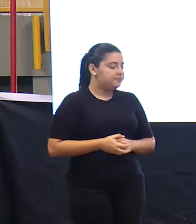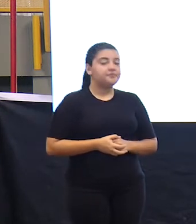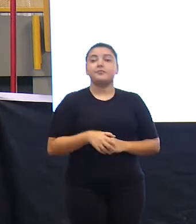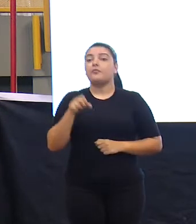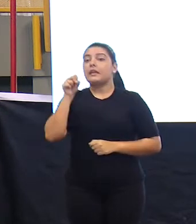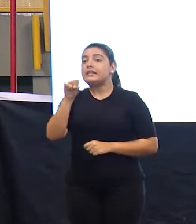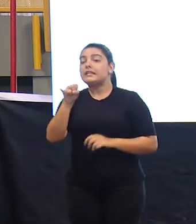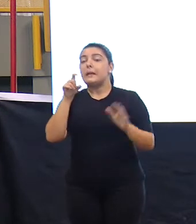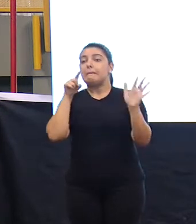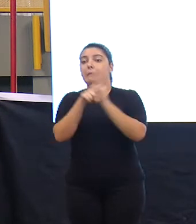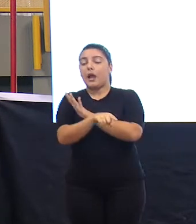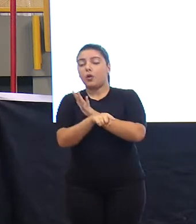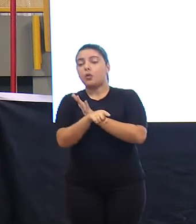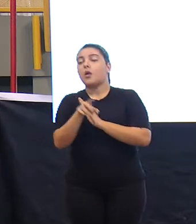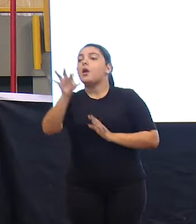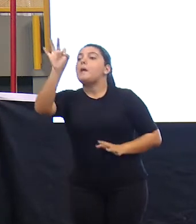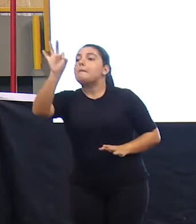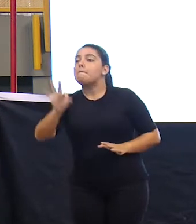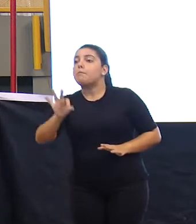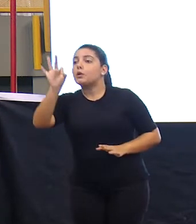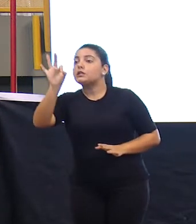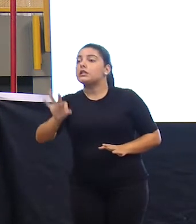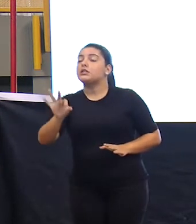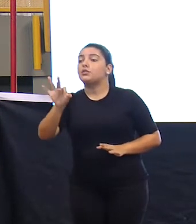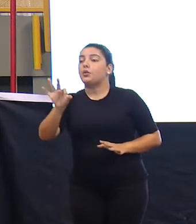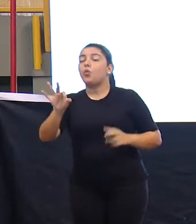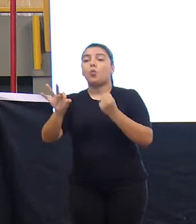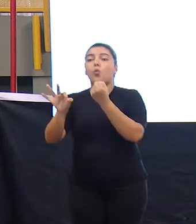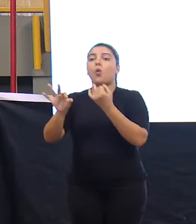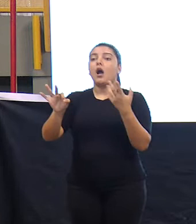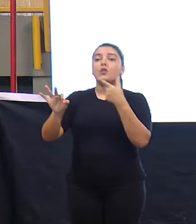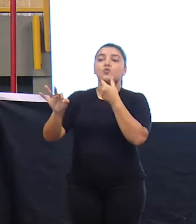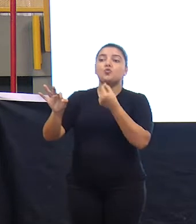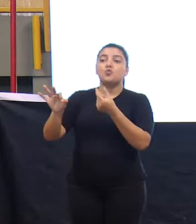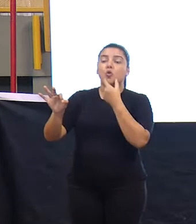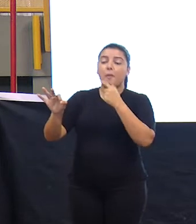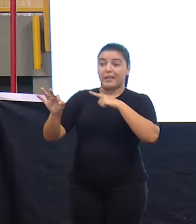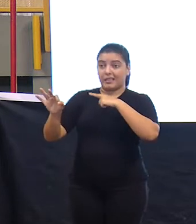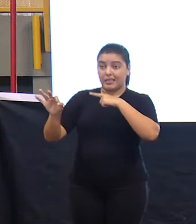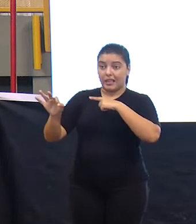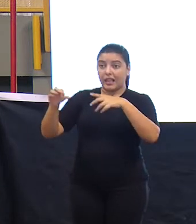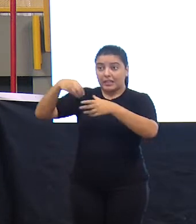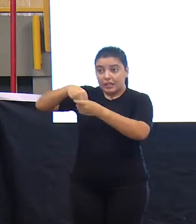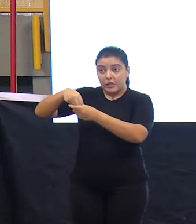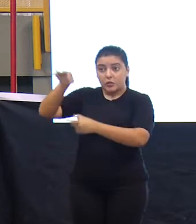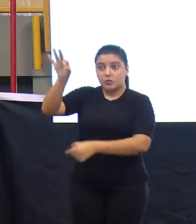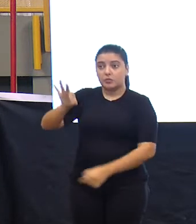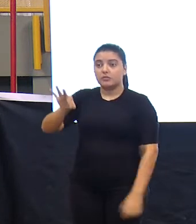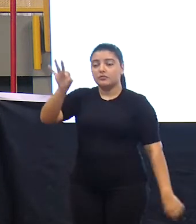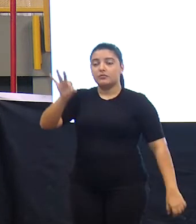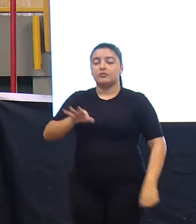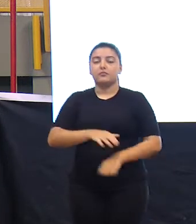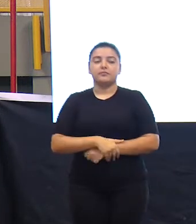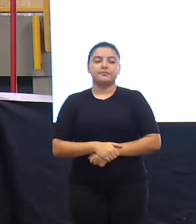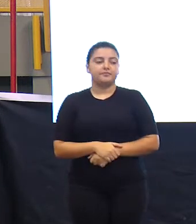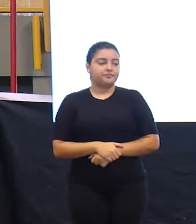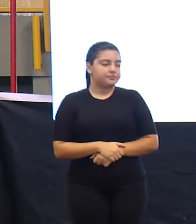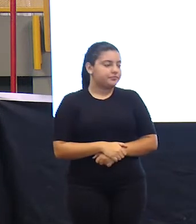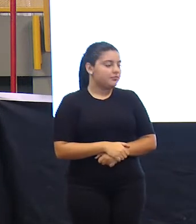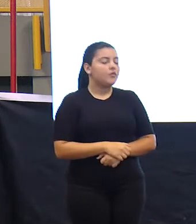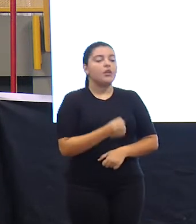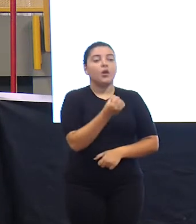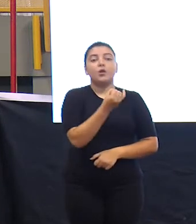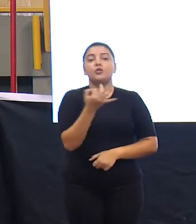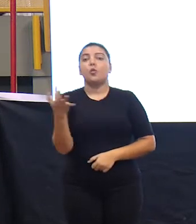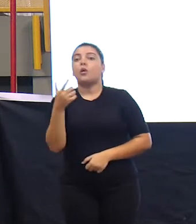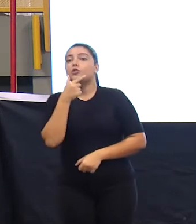que eu perguntar qual é o percentual de homens, é que fração os homens, são quantos